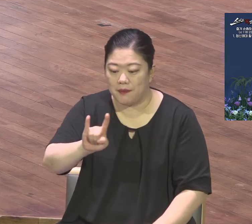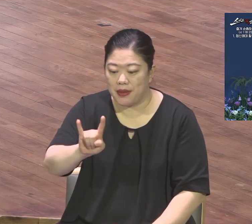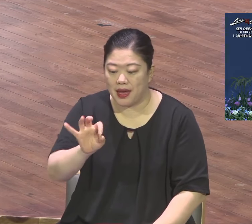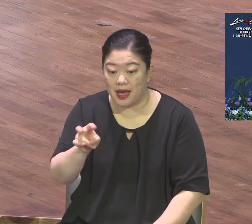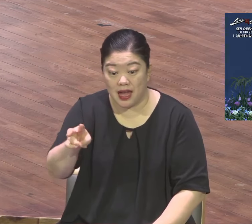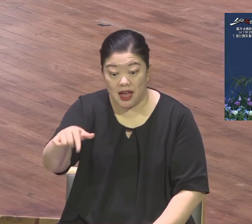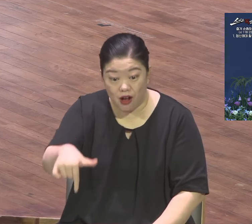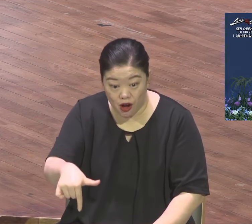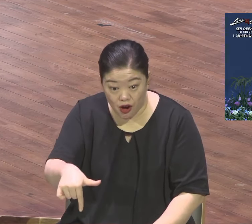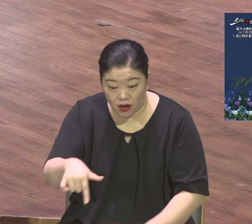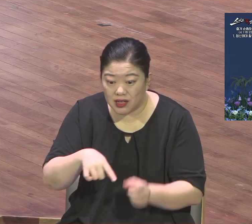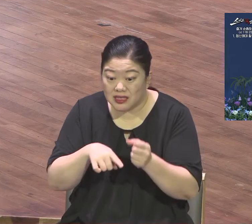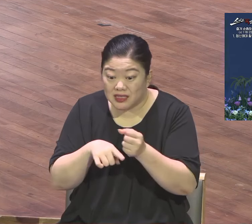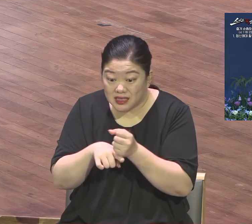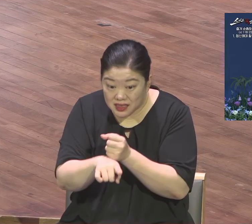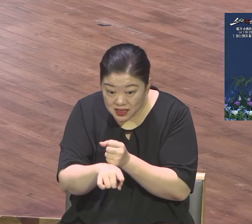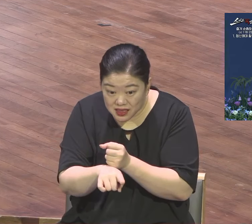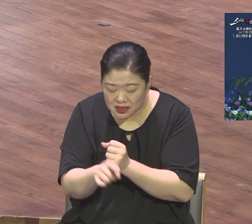진실에서 이탈하다.